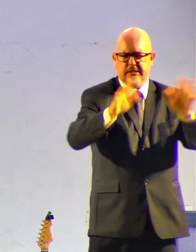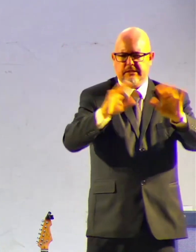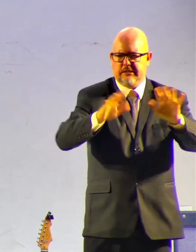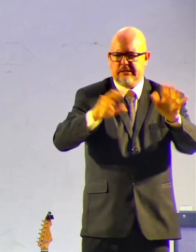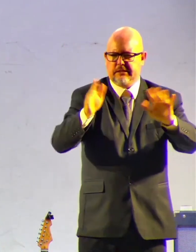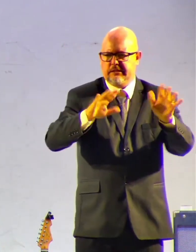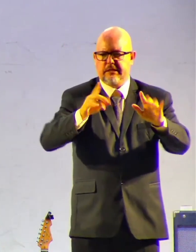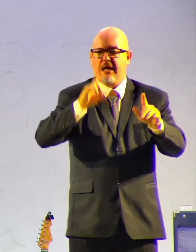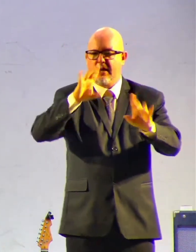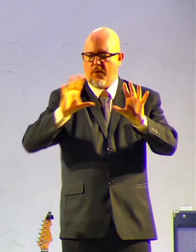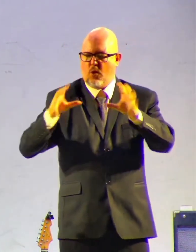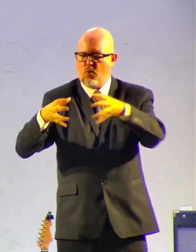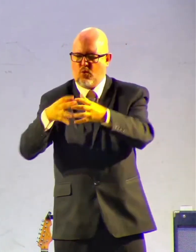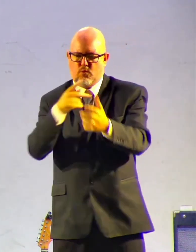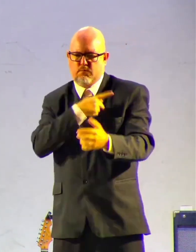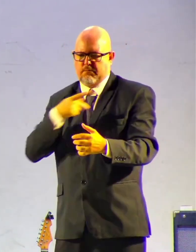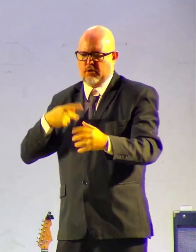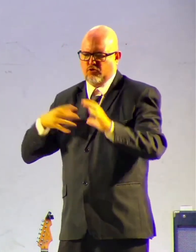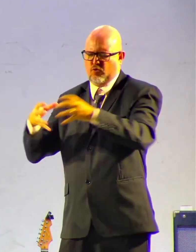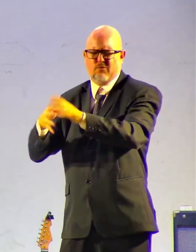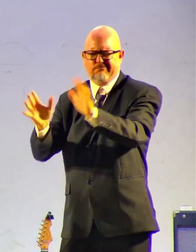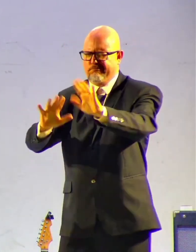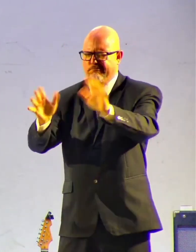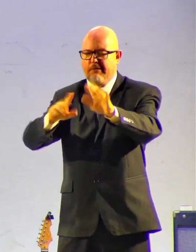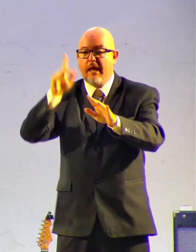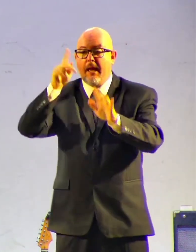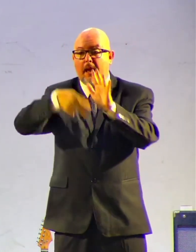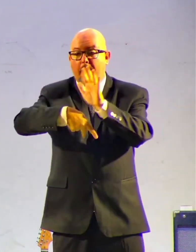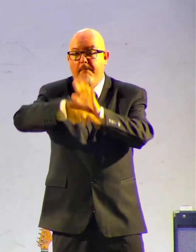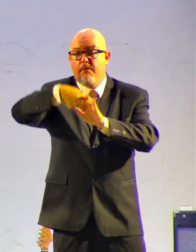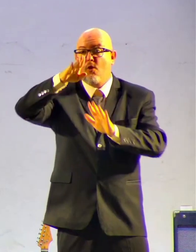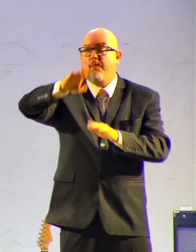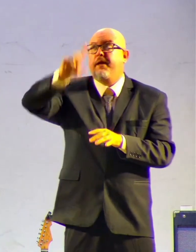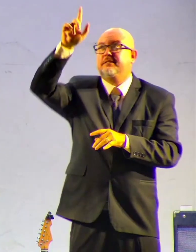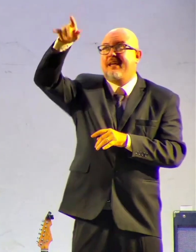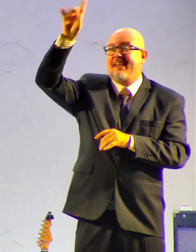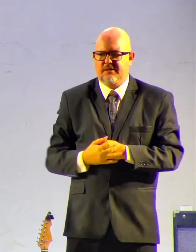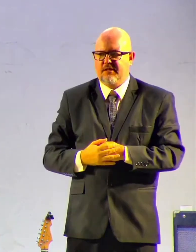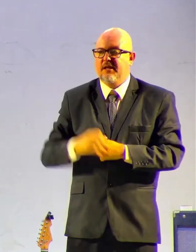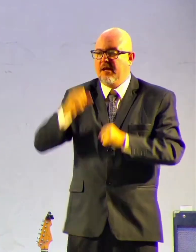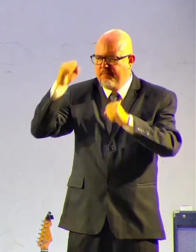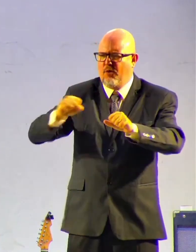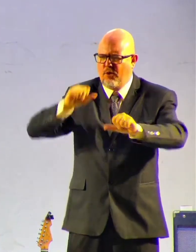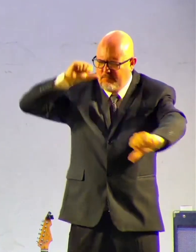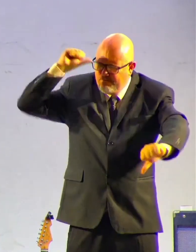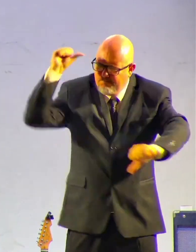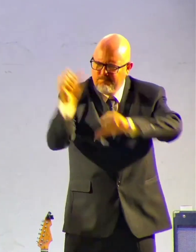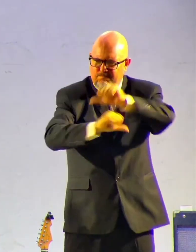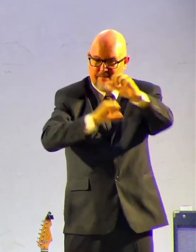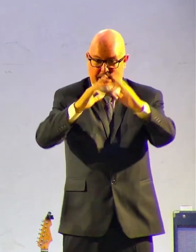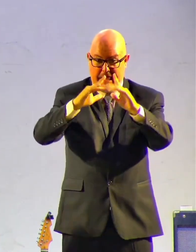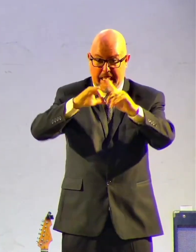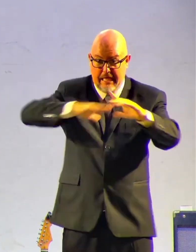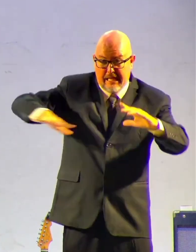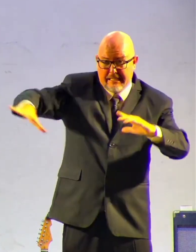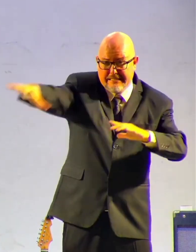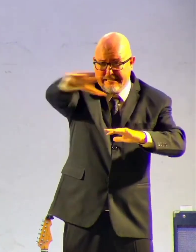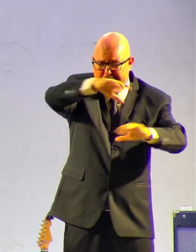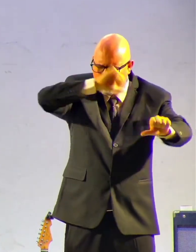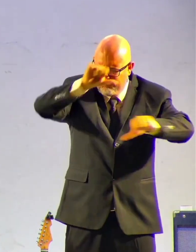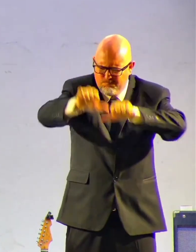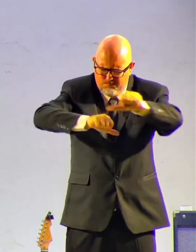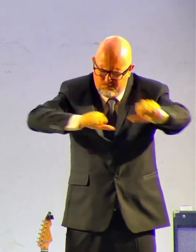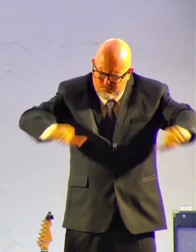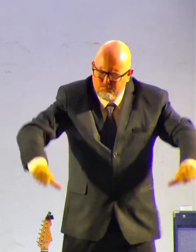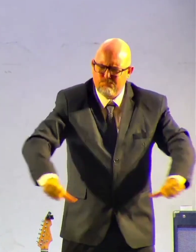concílio eclesiástico. Quem está prometendo aqui é o Deus Todo-Poderoso. Levante na força do